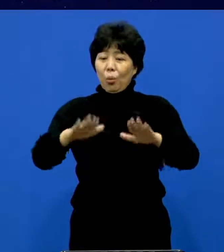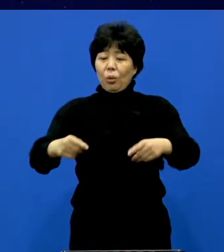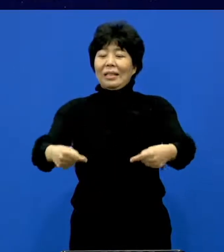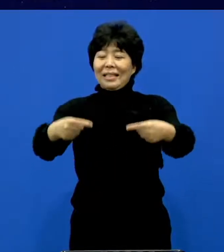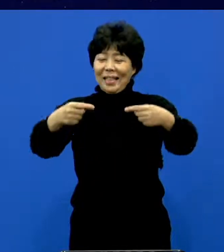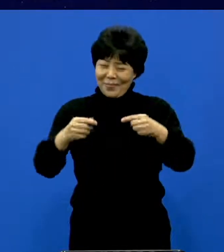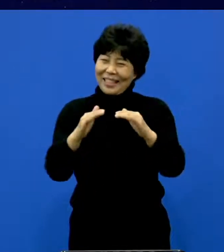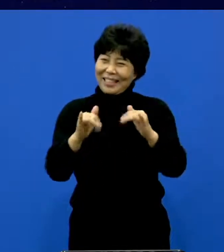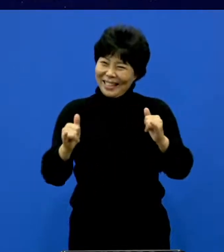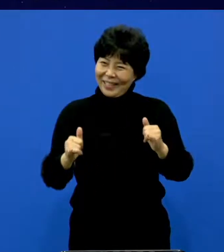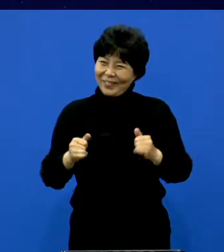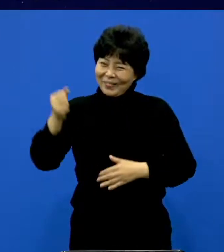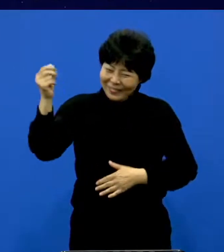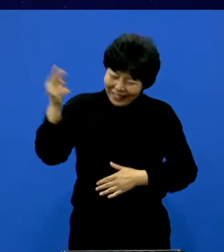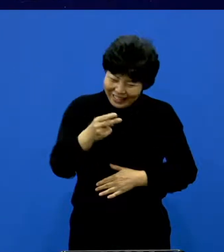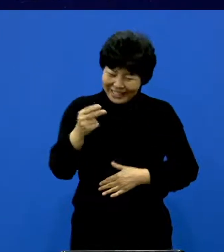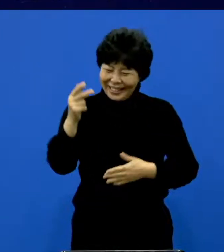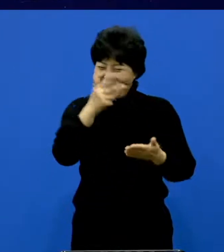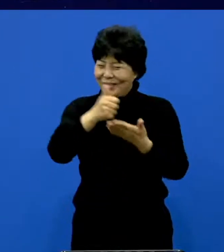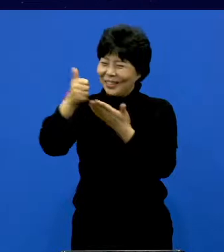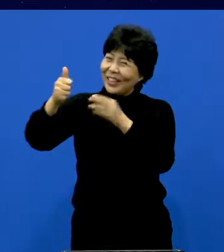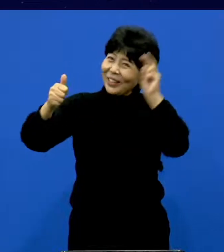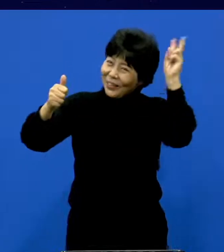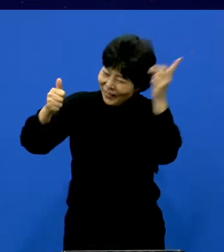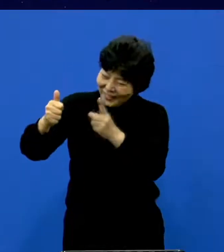주께로 다시 돌아가시기를.